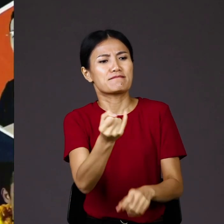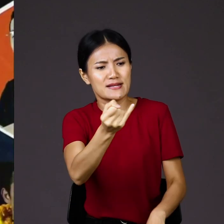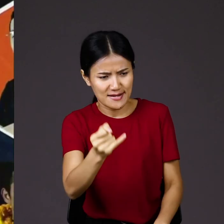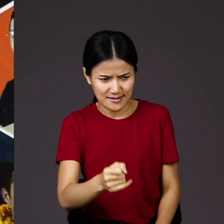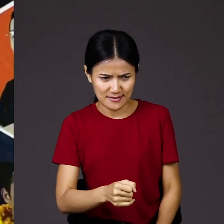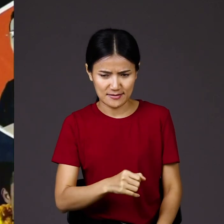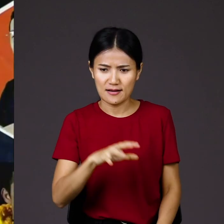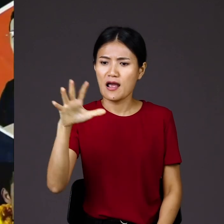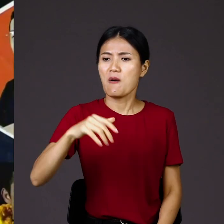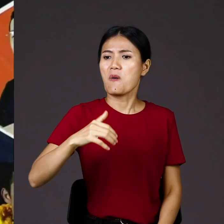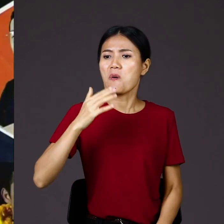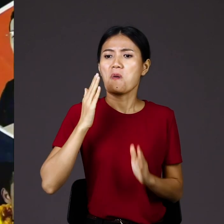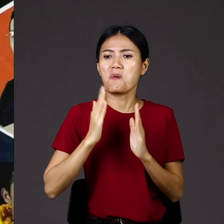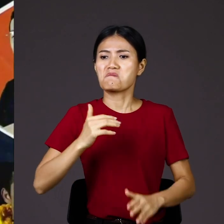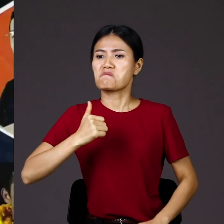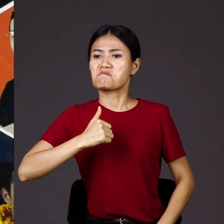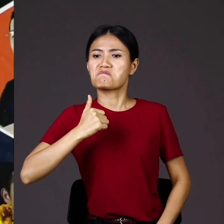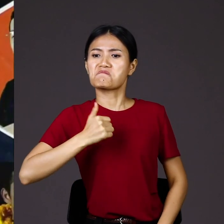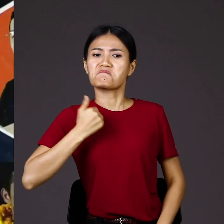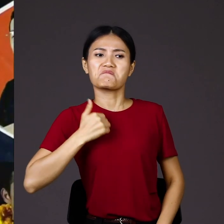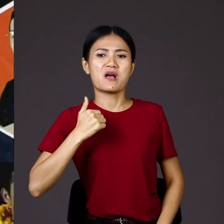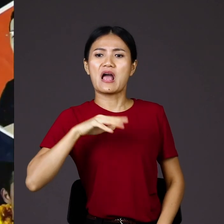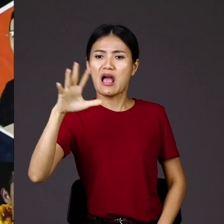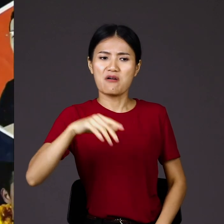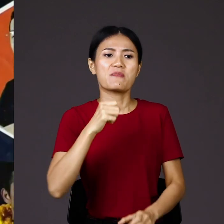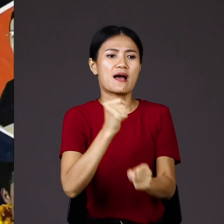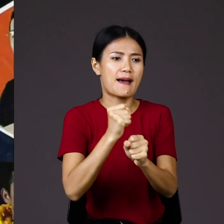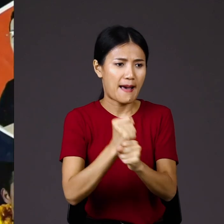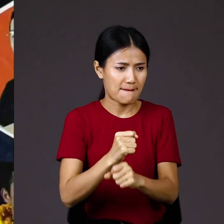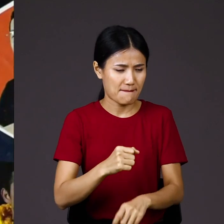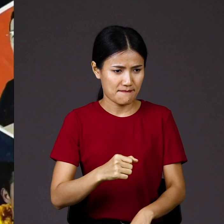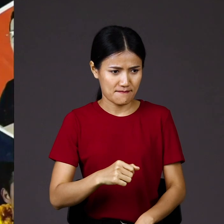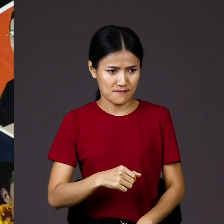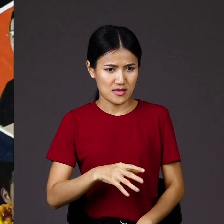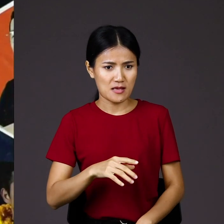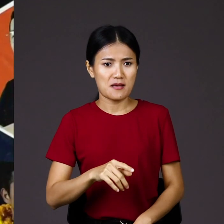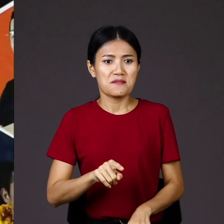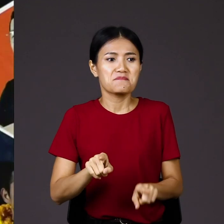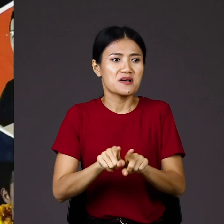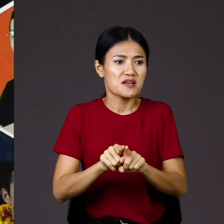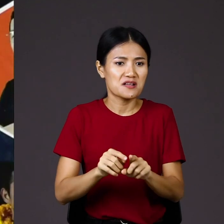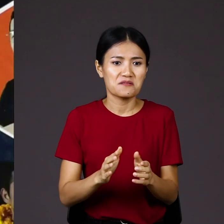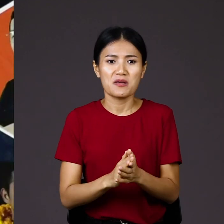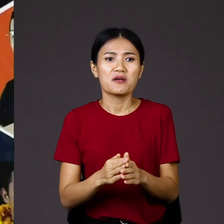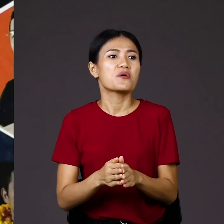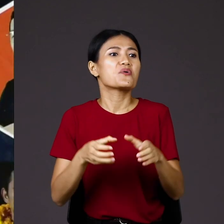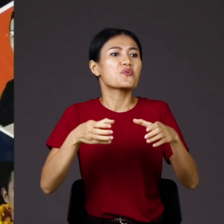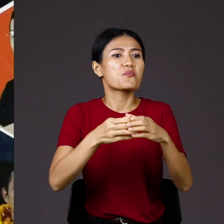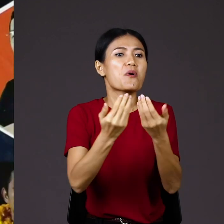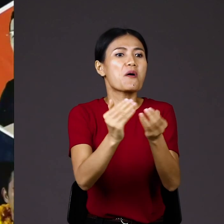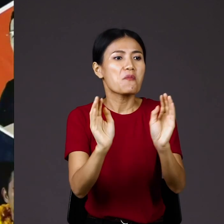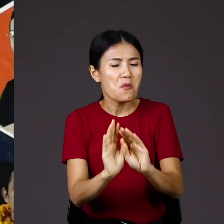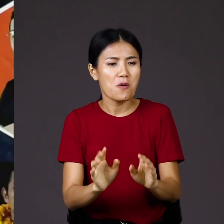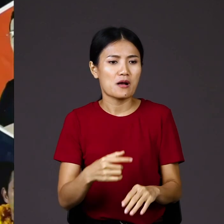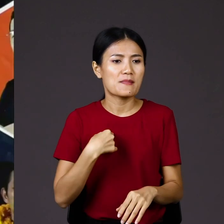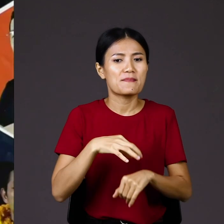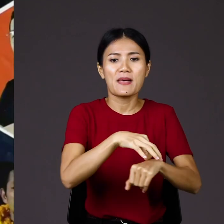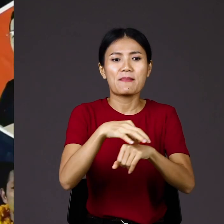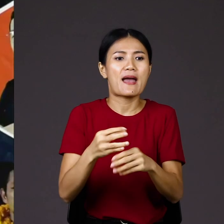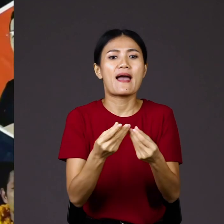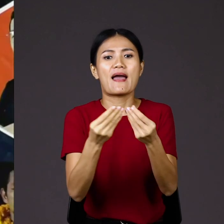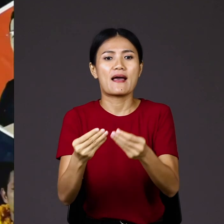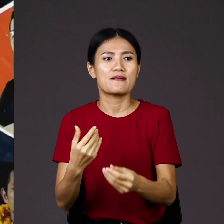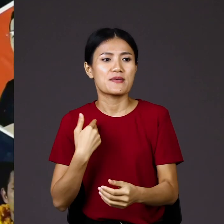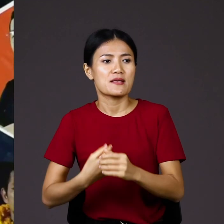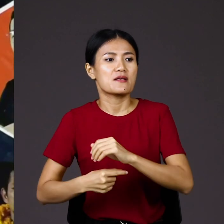รื่องเดี๋ยวกระจายอำนาจไปคุณก็เอาพวกผู้มีอิทธิพลเข้ามาทำเดี๋ยวคุณก็สืบทอดกันเป็นตระกูลการเมืองเดี๋ยวคุณก็มีคอร์รั